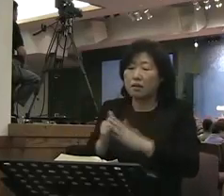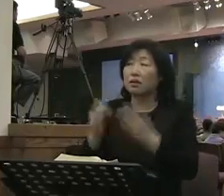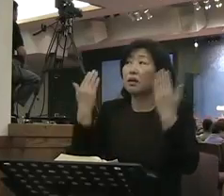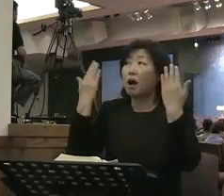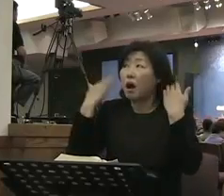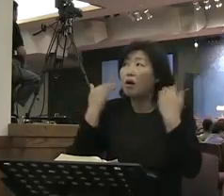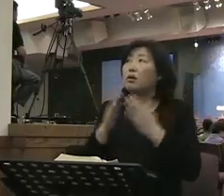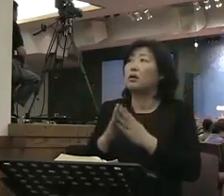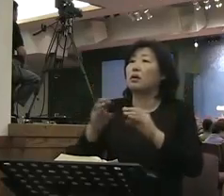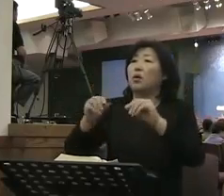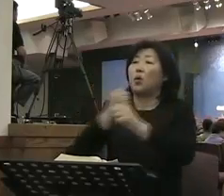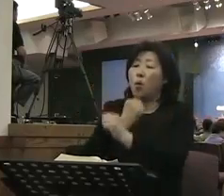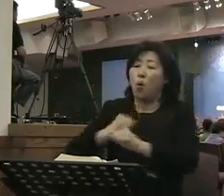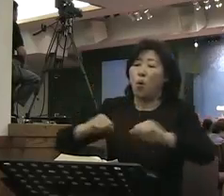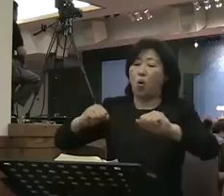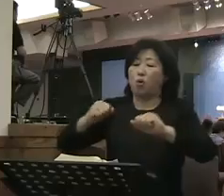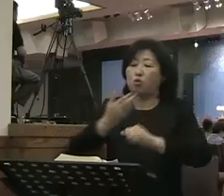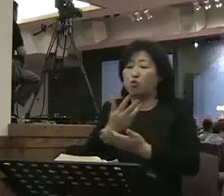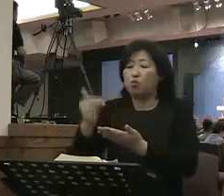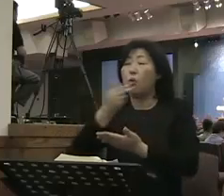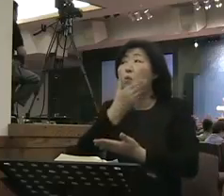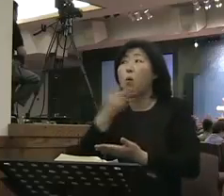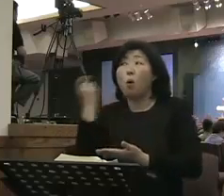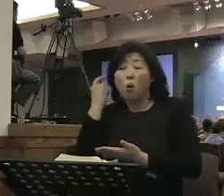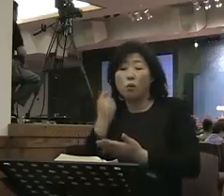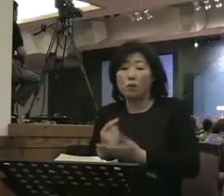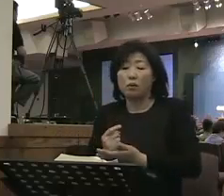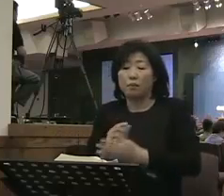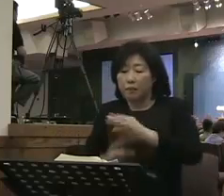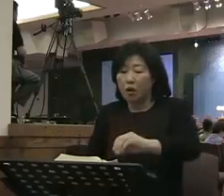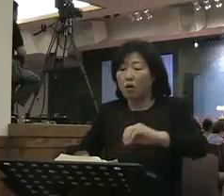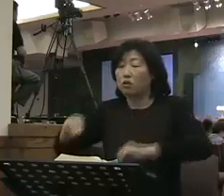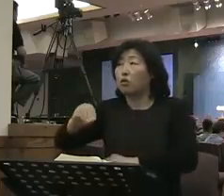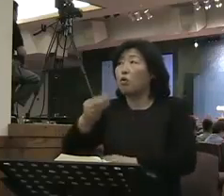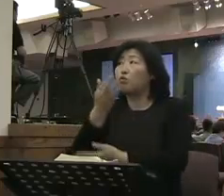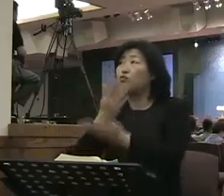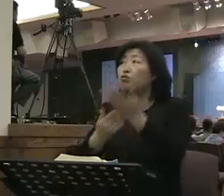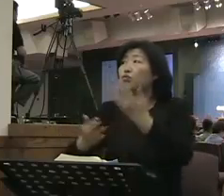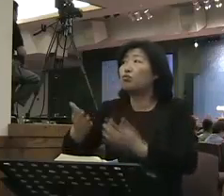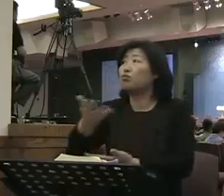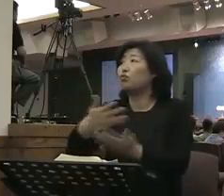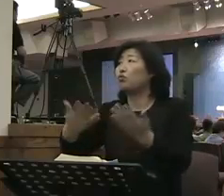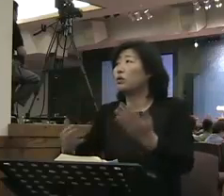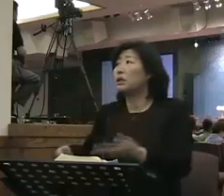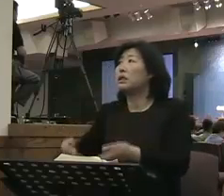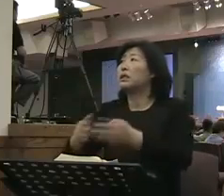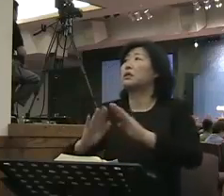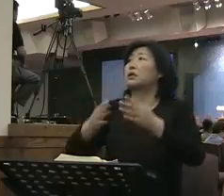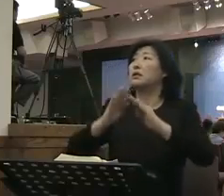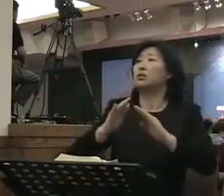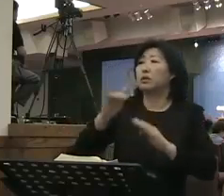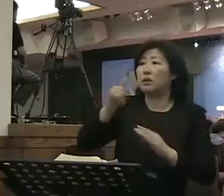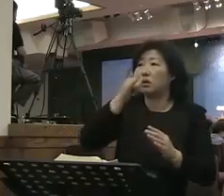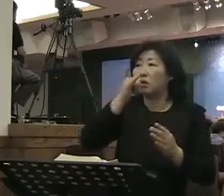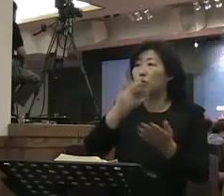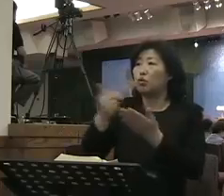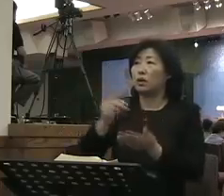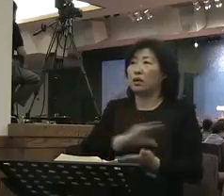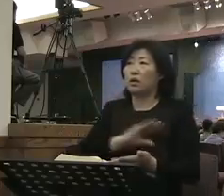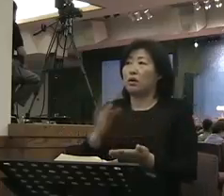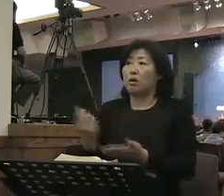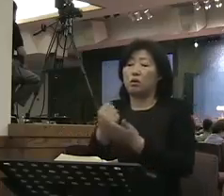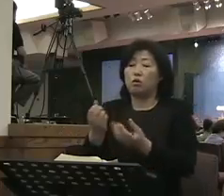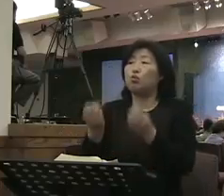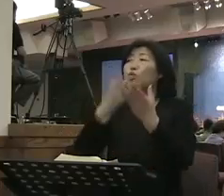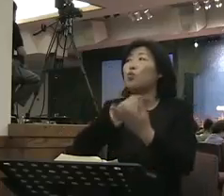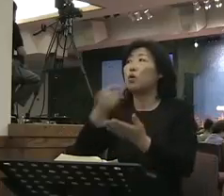학교 캠퍼스에서 주님의 복음으로 역전의 물결을 일으킬 수 있기를 주님의 이름으로 축원드립니다. 두